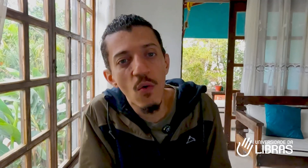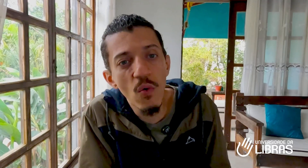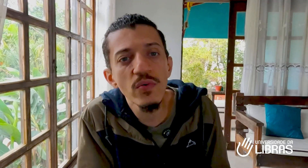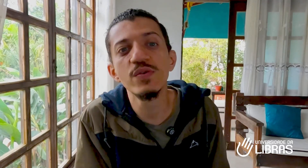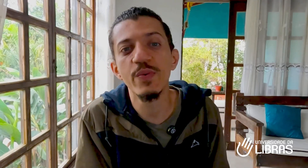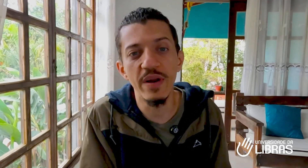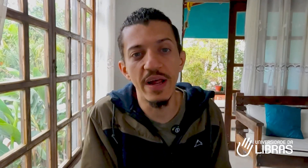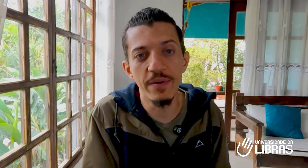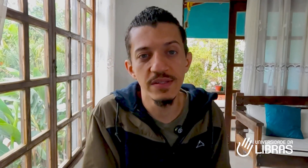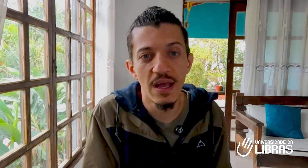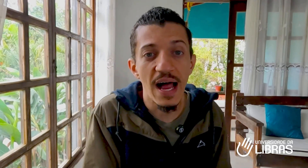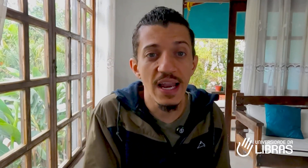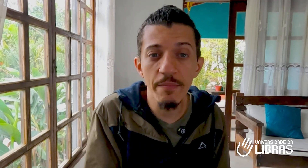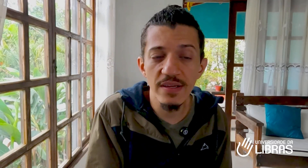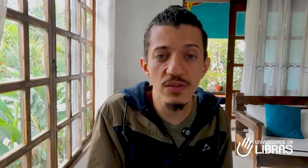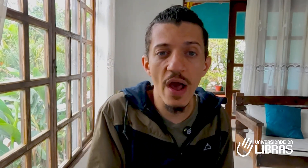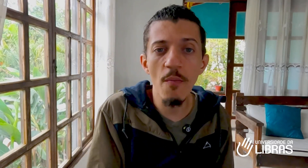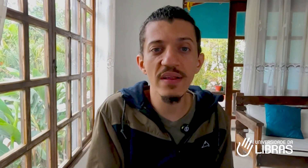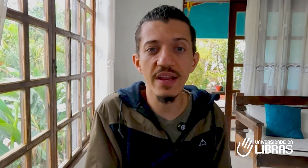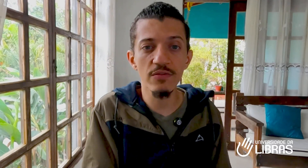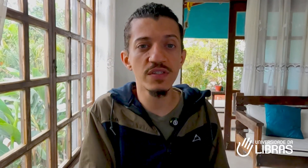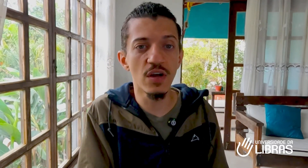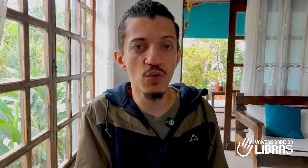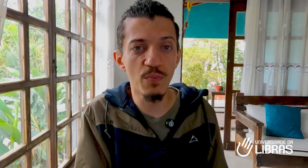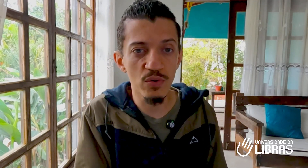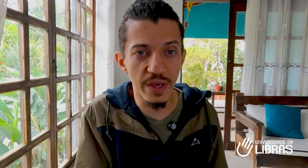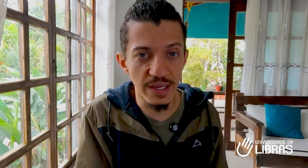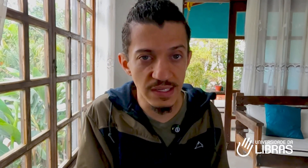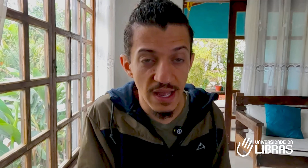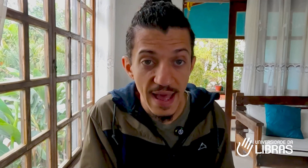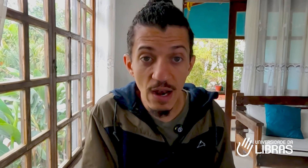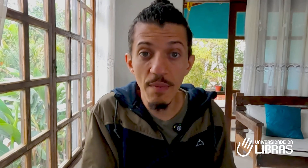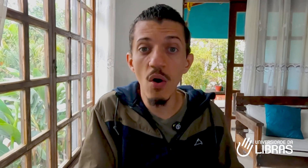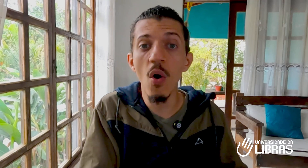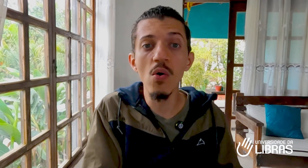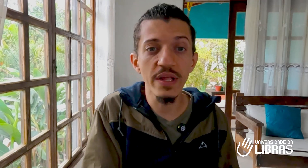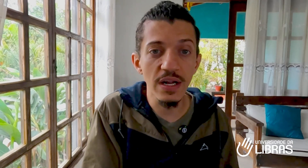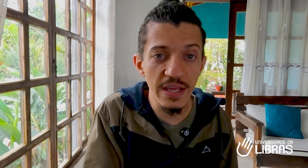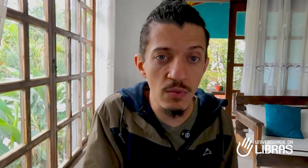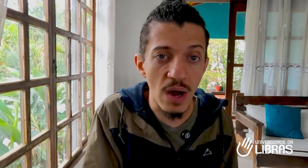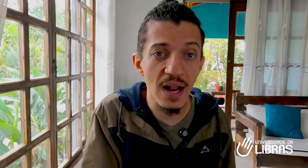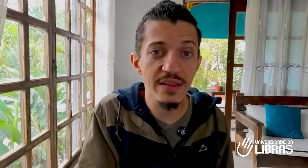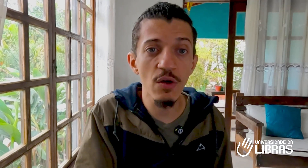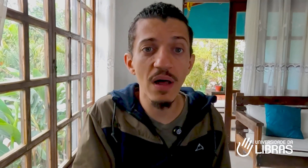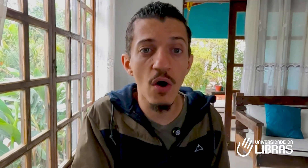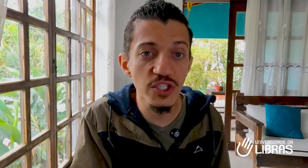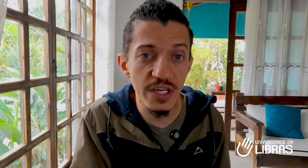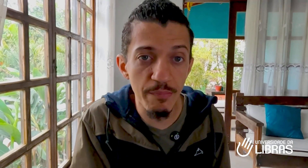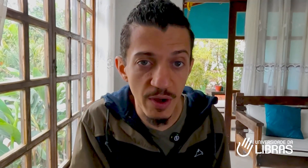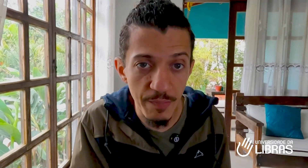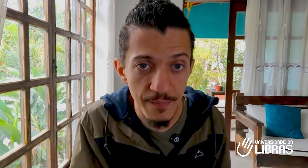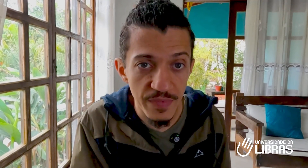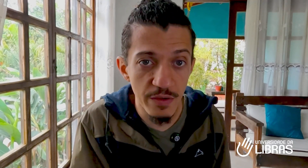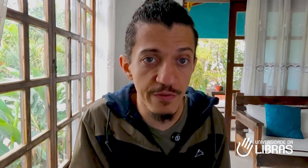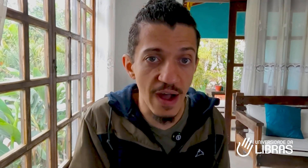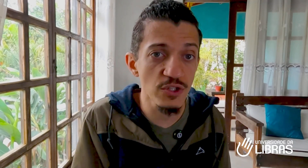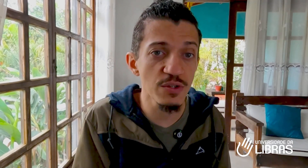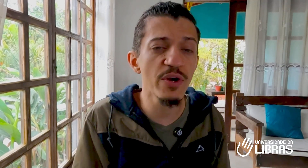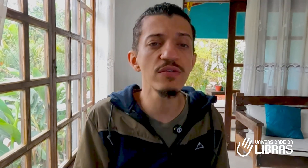dos problemas. A Libras não é uma tradução do português. Ela é uma outra língua, ela tem uma lógica própria. E o fato de muitos